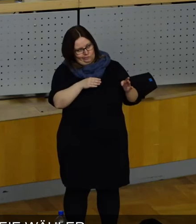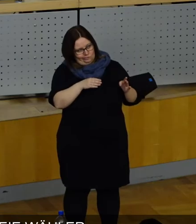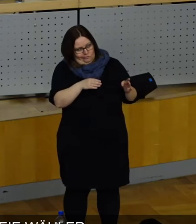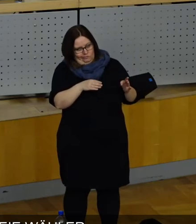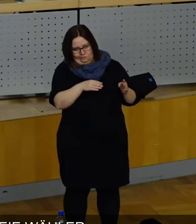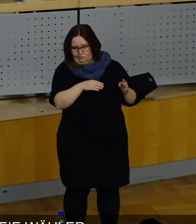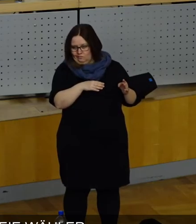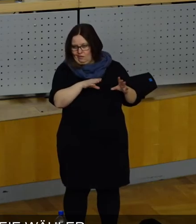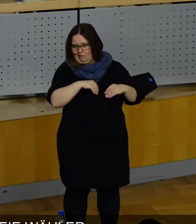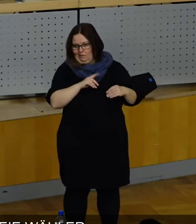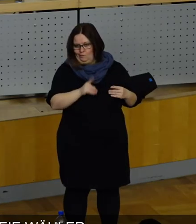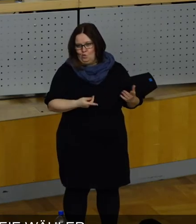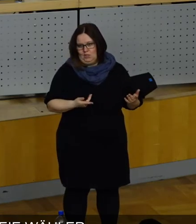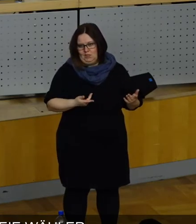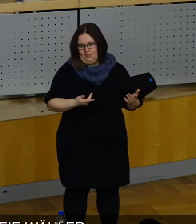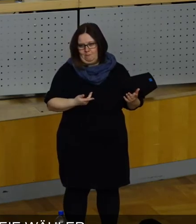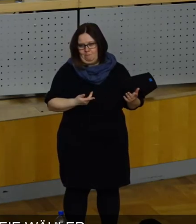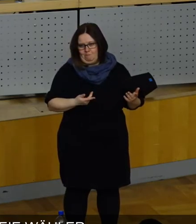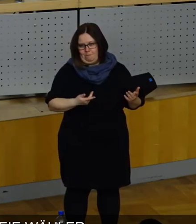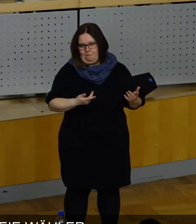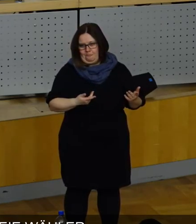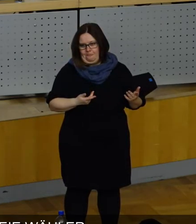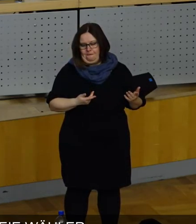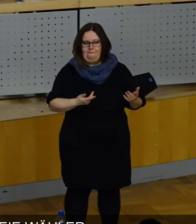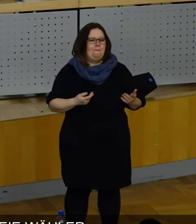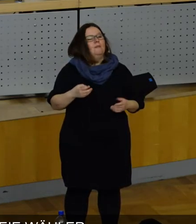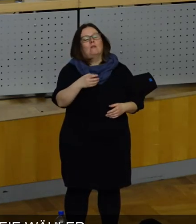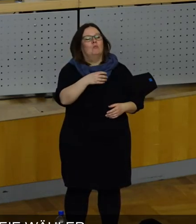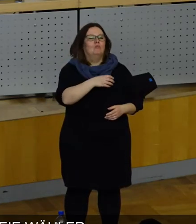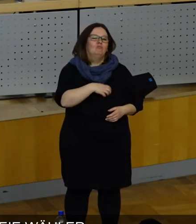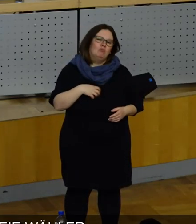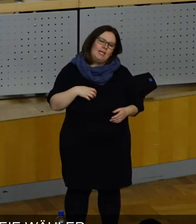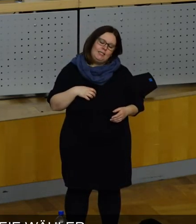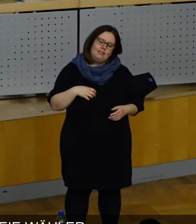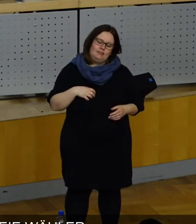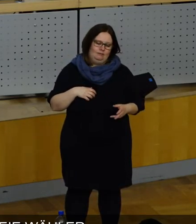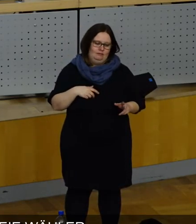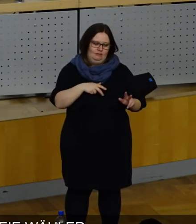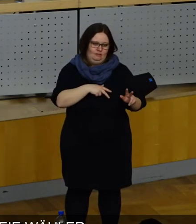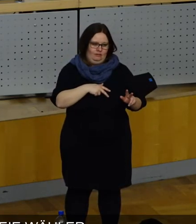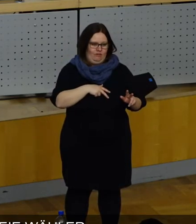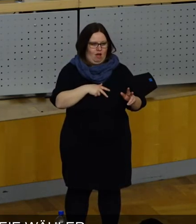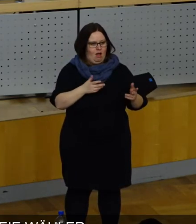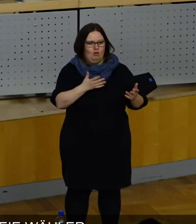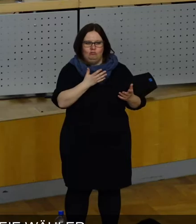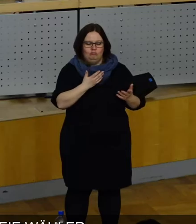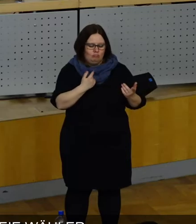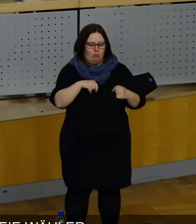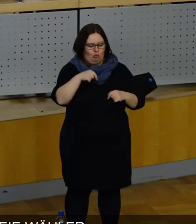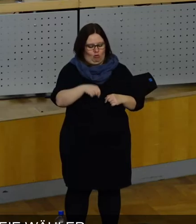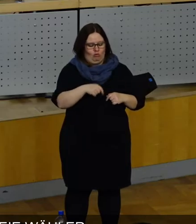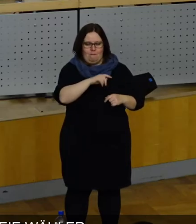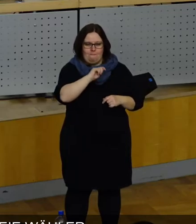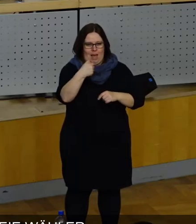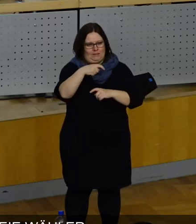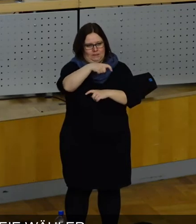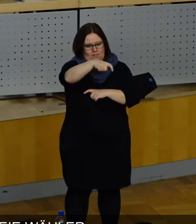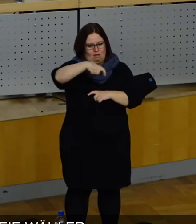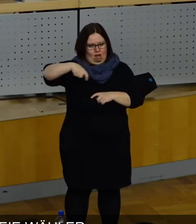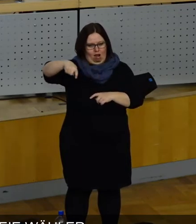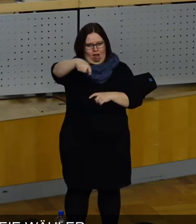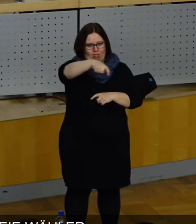leben. Meine Damen und Herren, Dresden ist wohl der schönste Kranstandort Deutschlands. Und wir haben in den nächsten